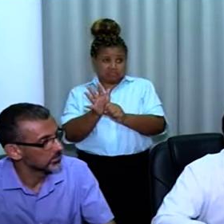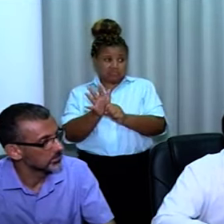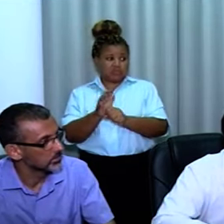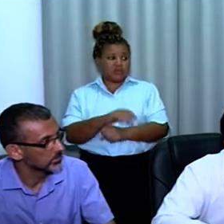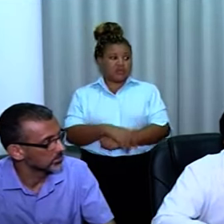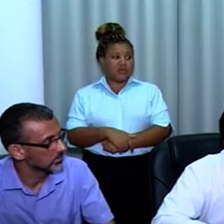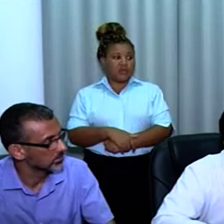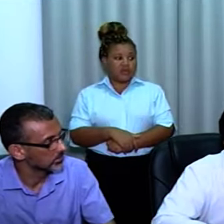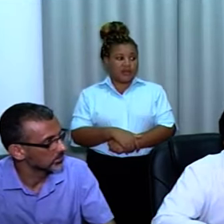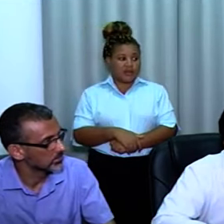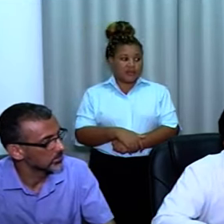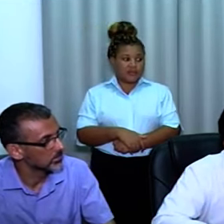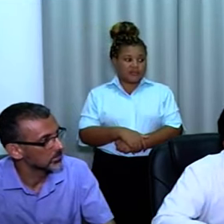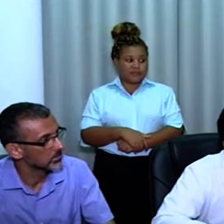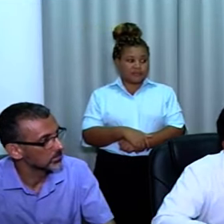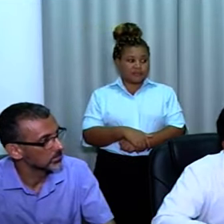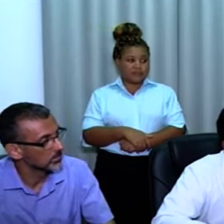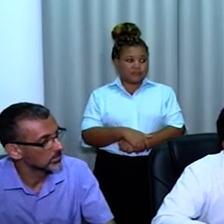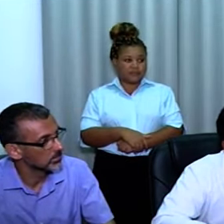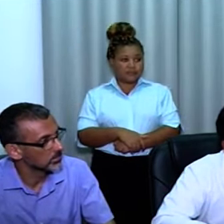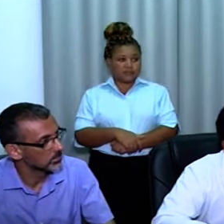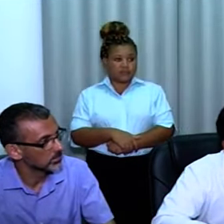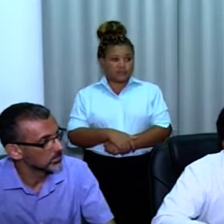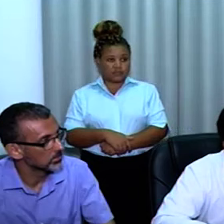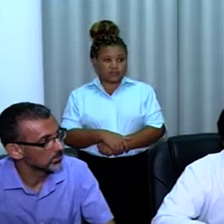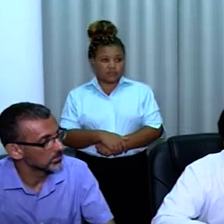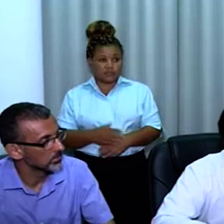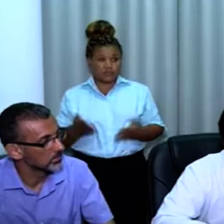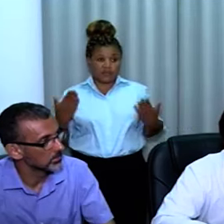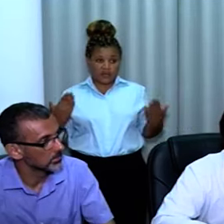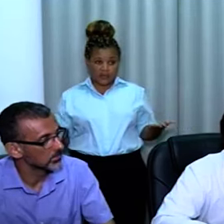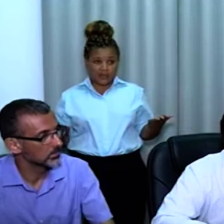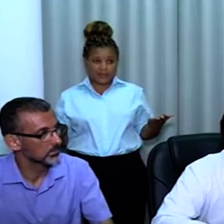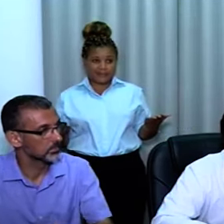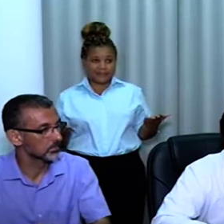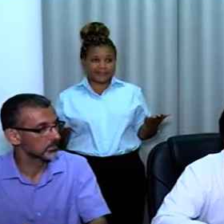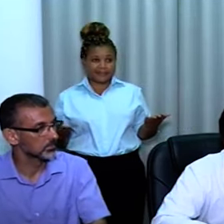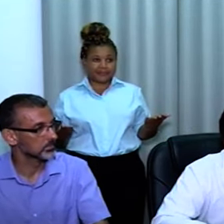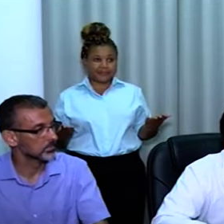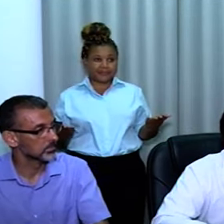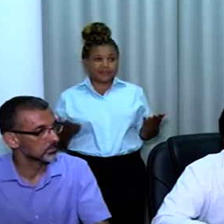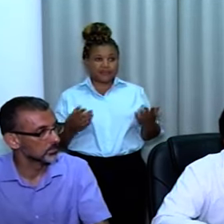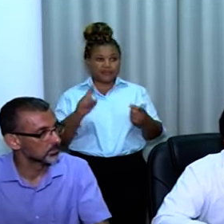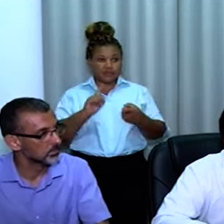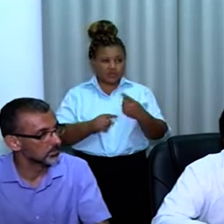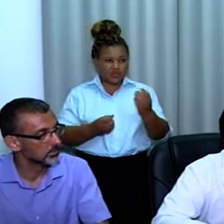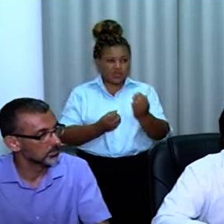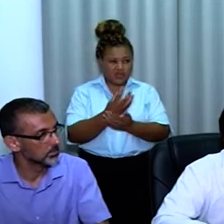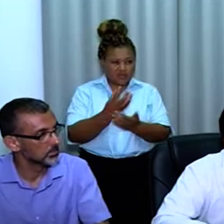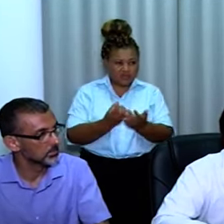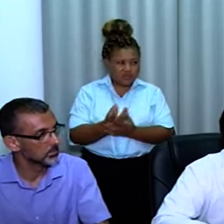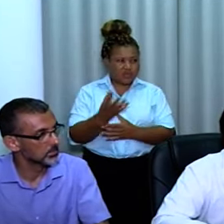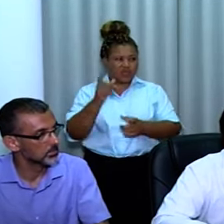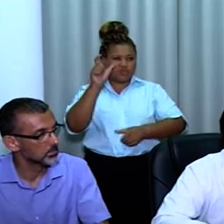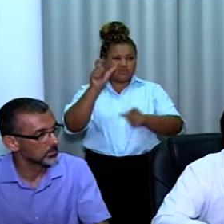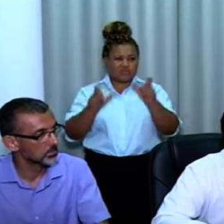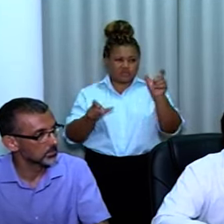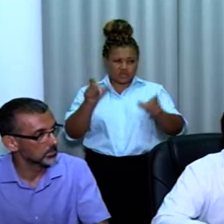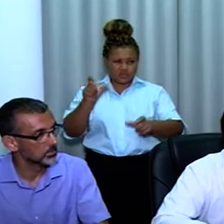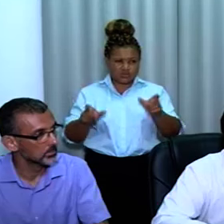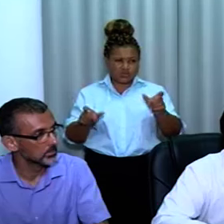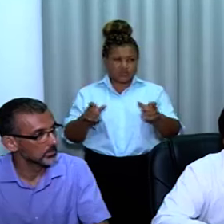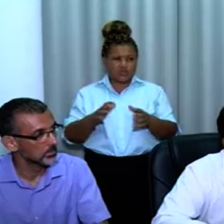C'est ça, si vous capable. Remind him on mon connaît ou peut continuellement dire mais seulement remind him on bonne mesure précaution